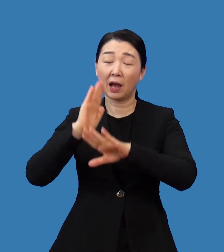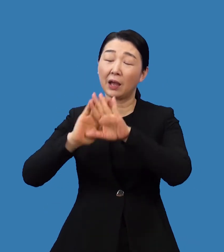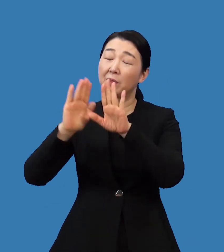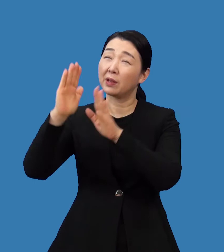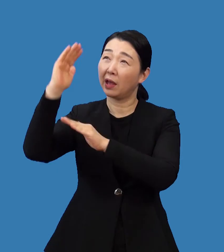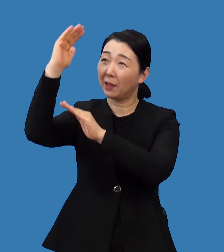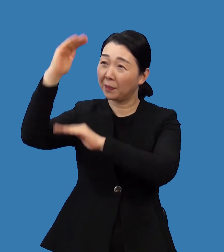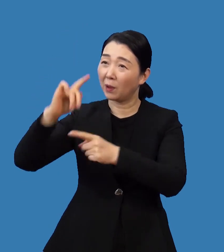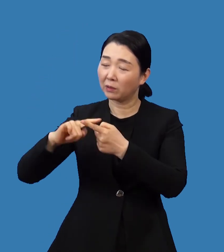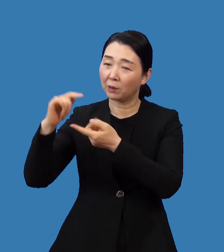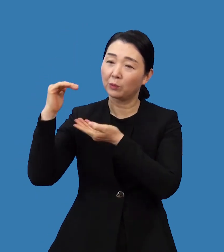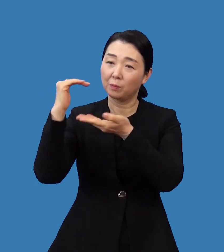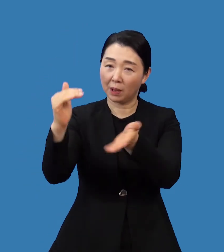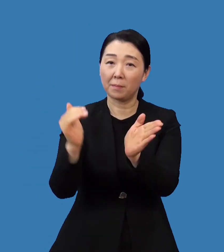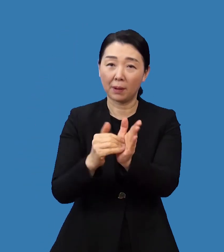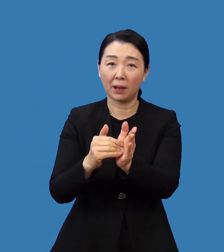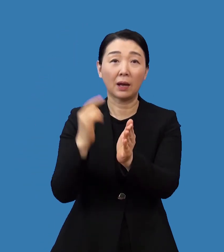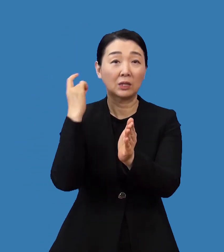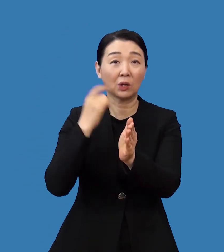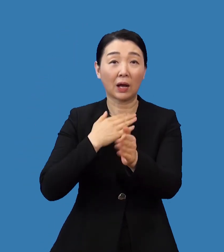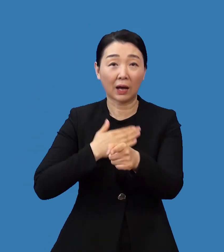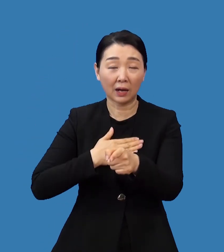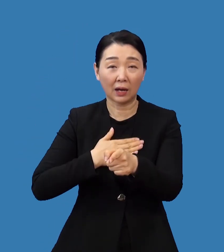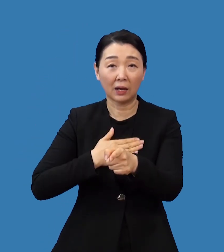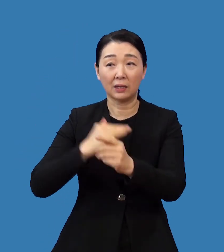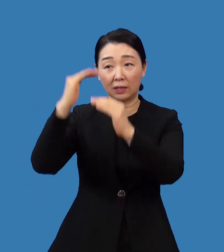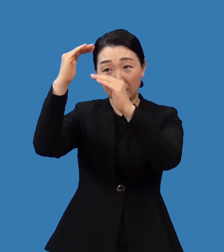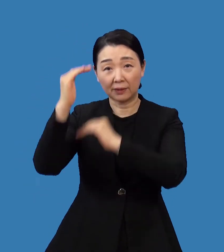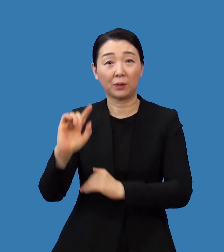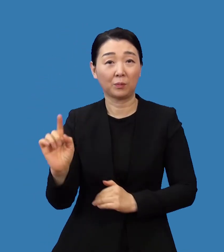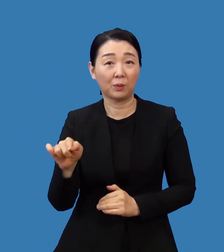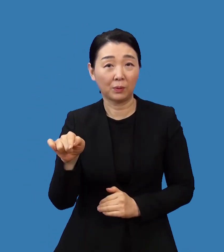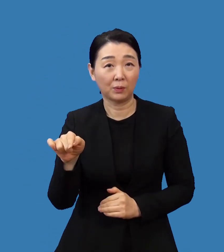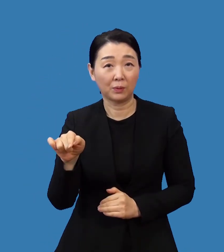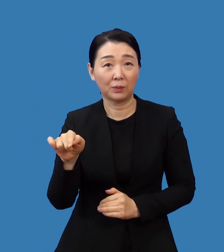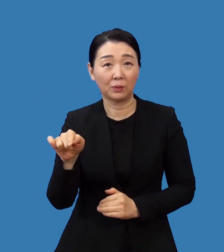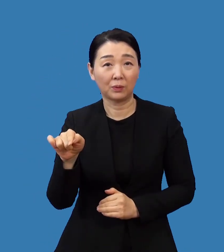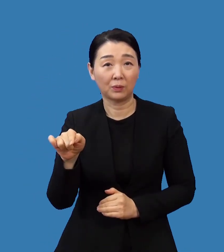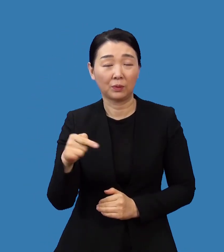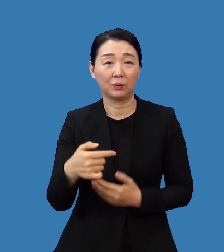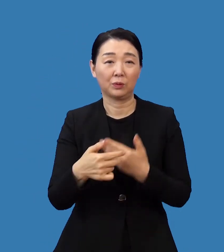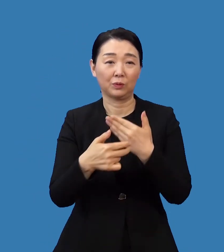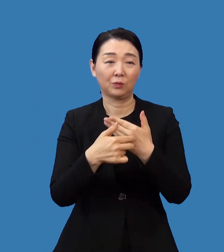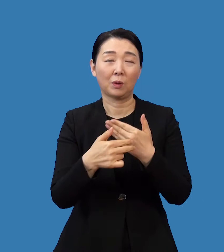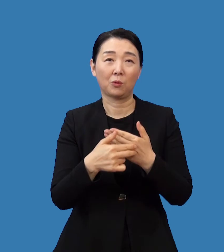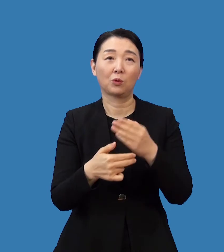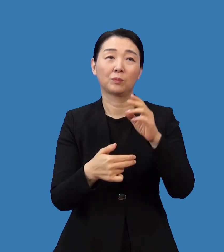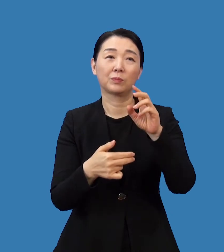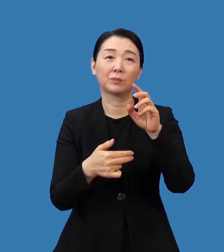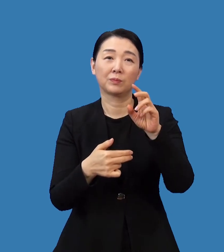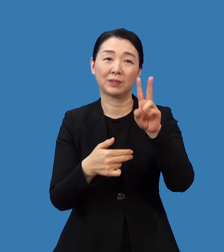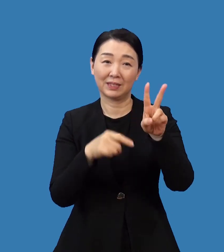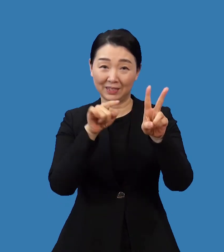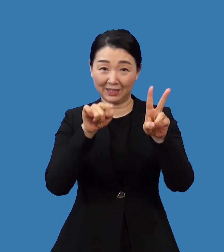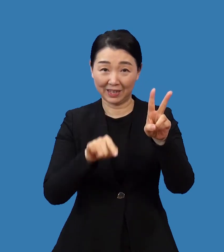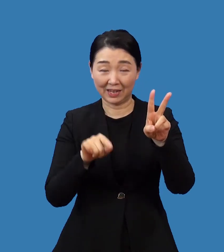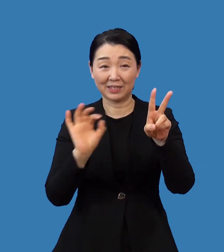메시지를 받았죠. 무슨 메시지예요? 자, 누가복음 2장 10절로